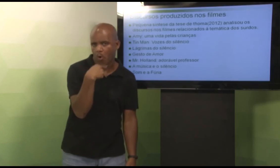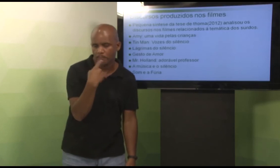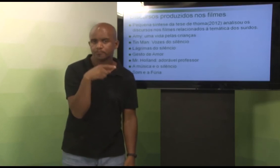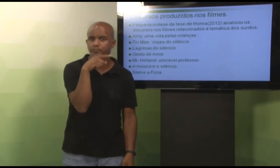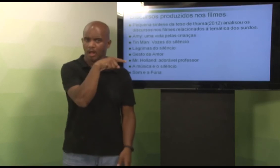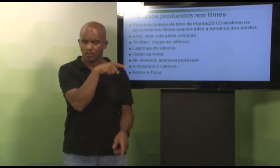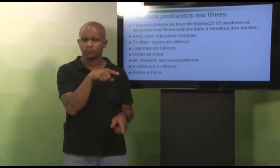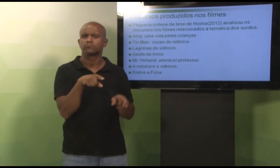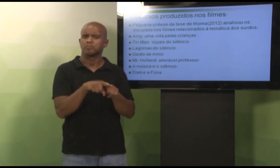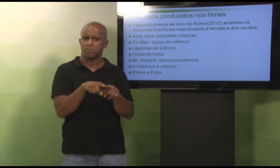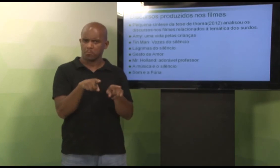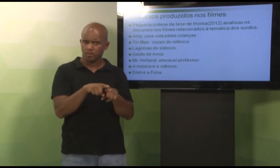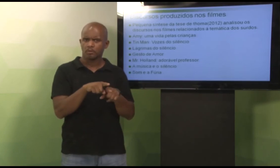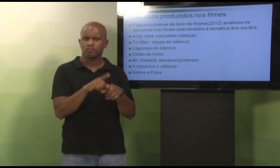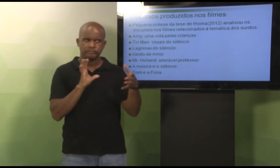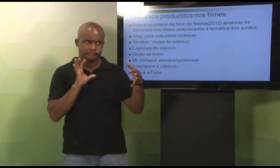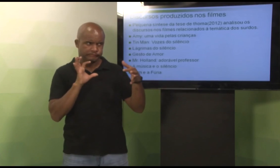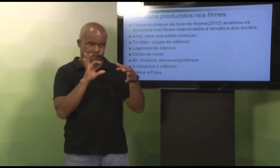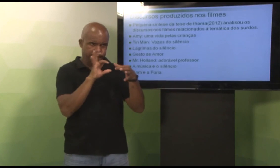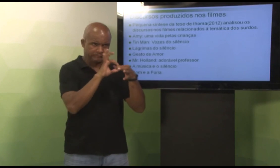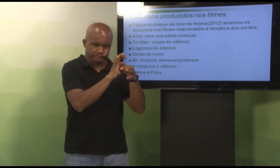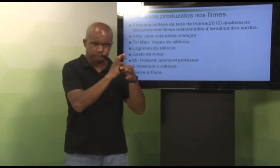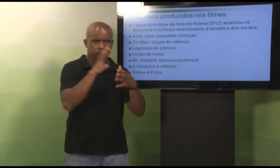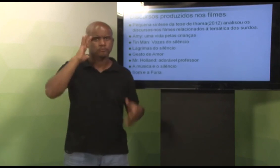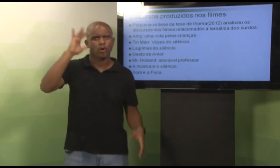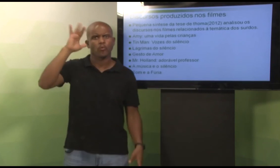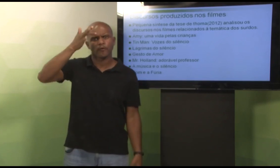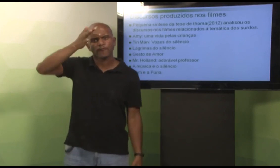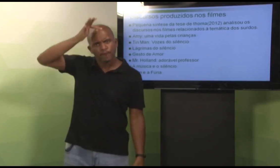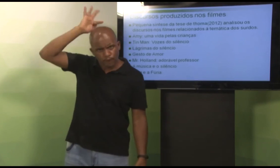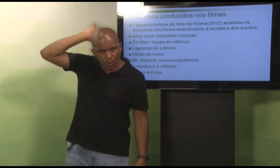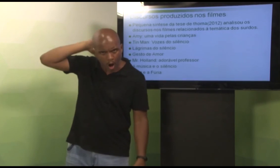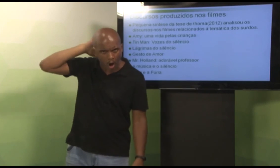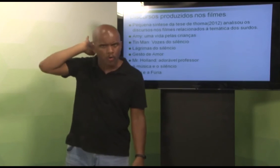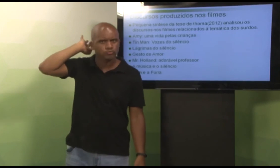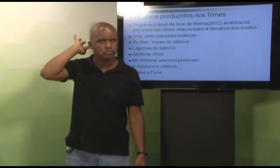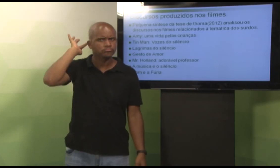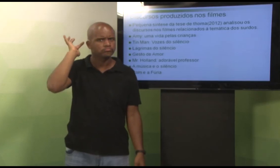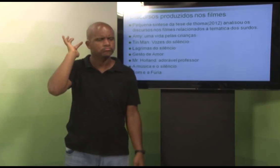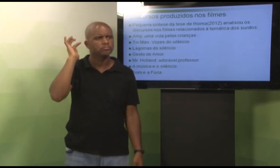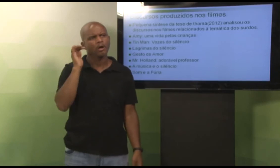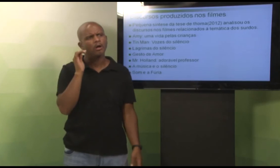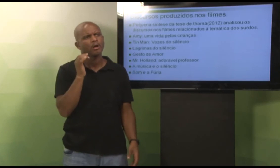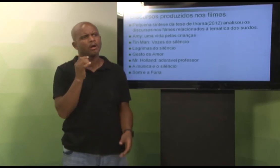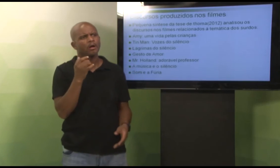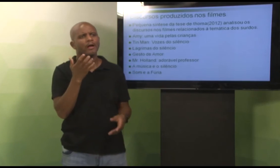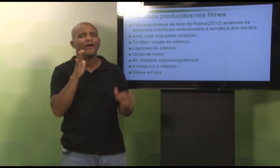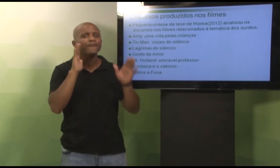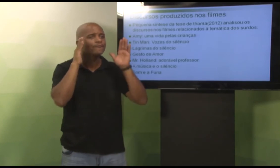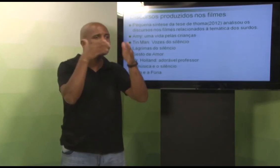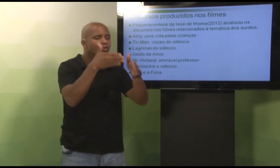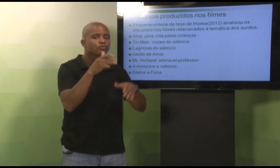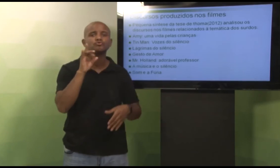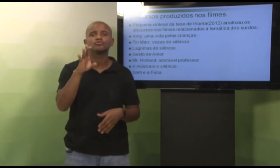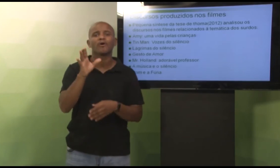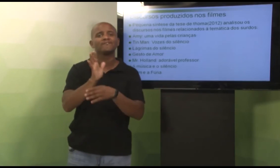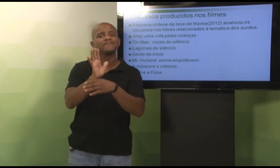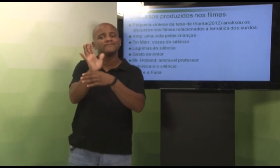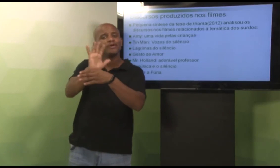Adriana Toma. Este é o seu sinal. E ela também desenvolveu um